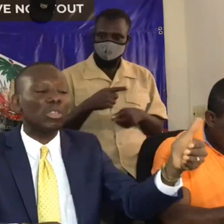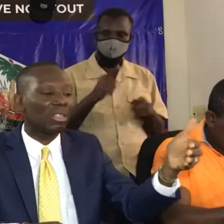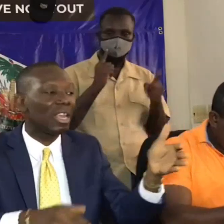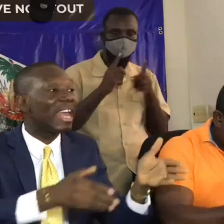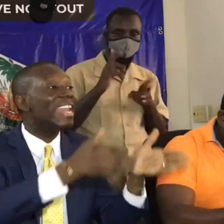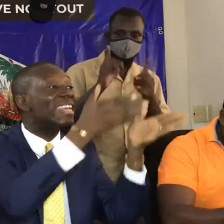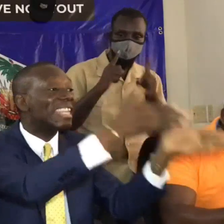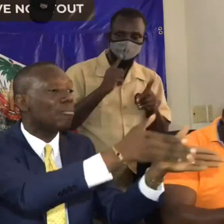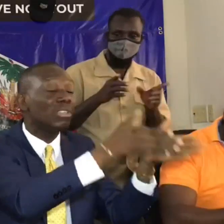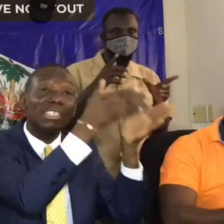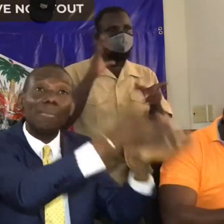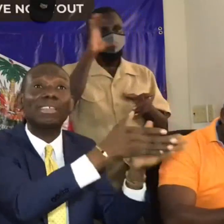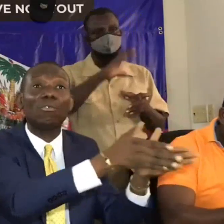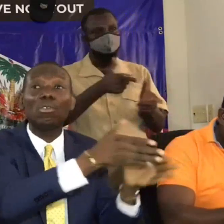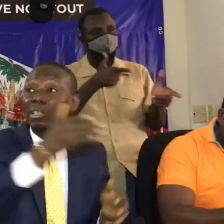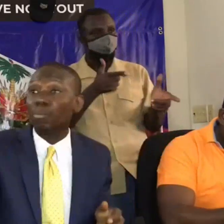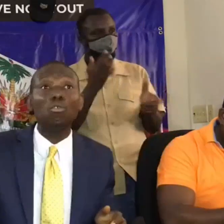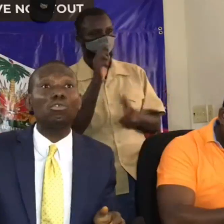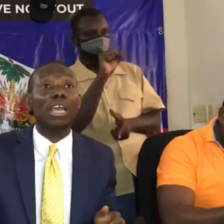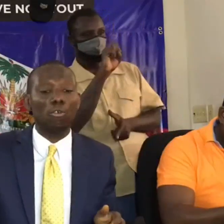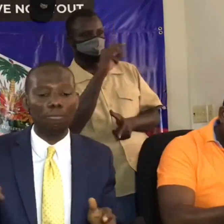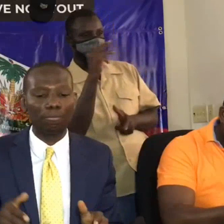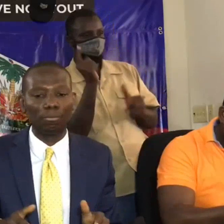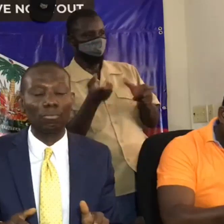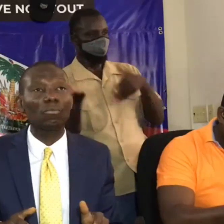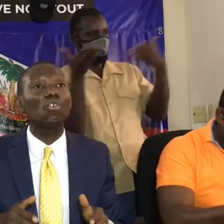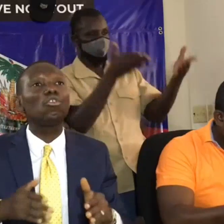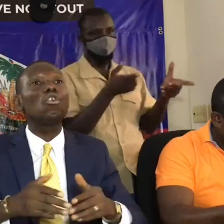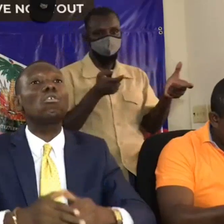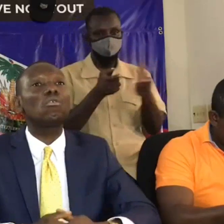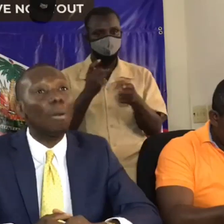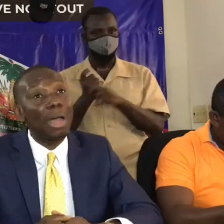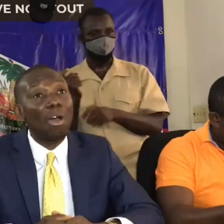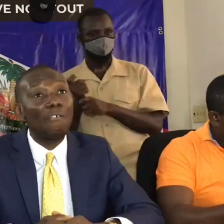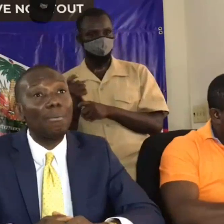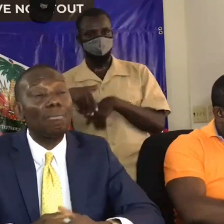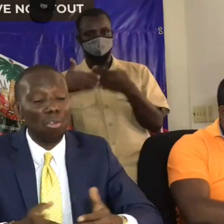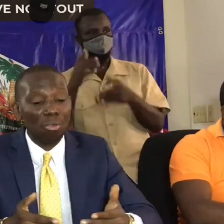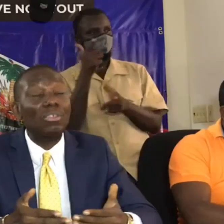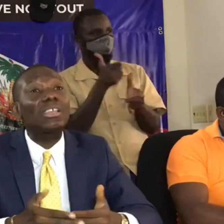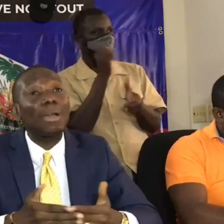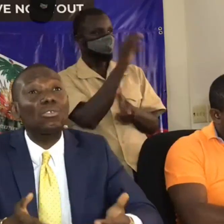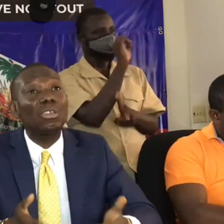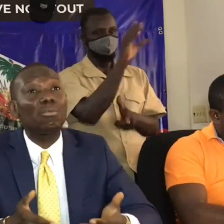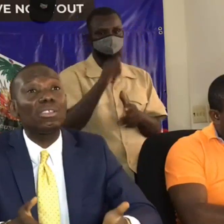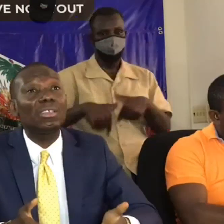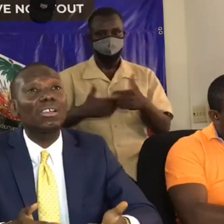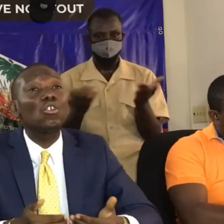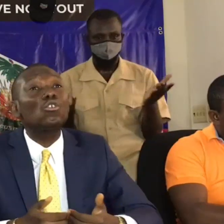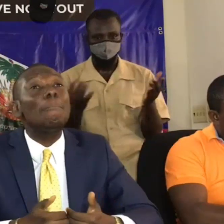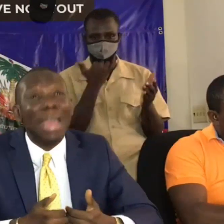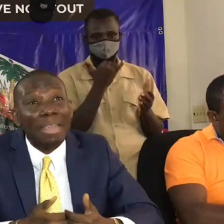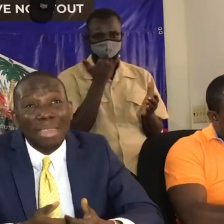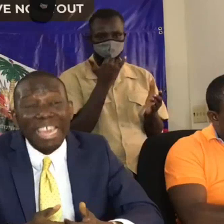par la suite, il y a des zam, yo dit zam ça yo, c'est pour monsieur ça yo. Donc, on est d'accord avec que ces prisonniers